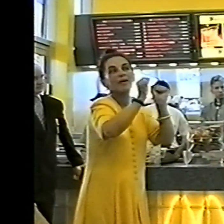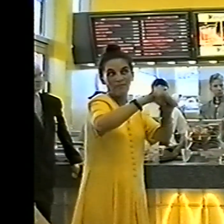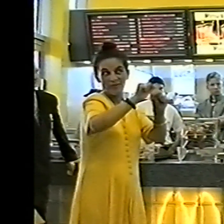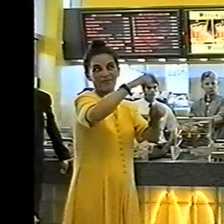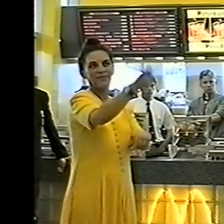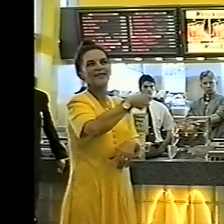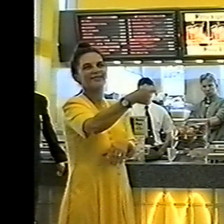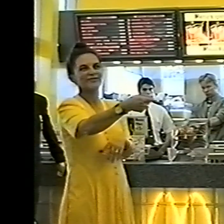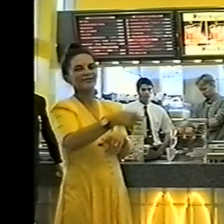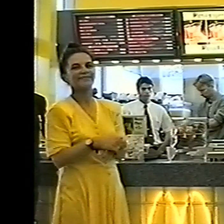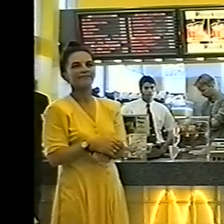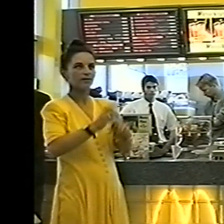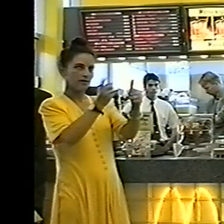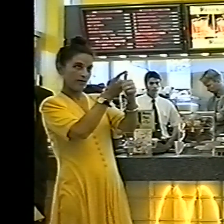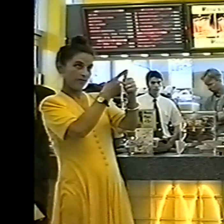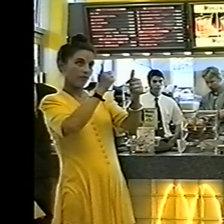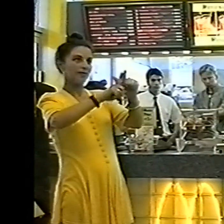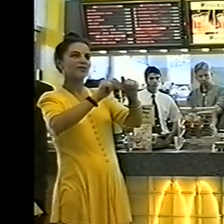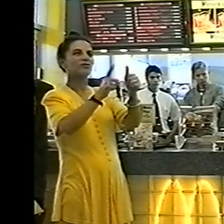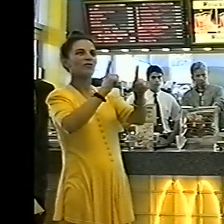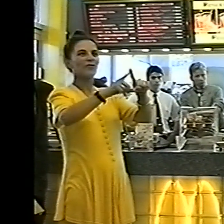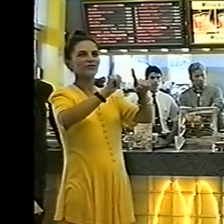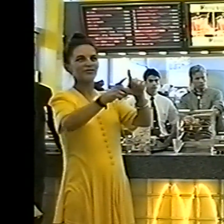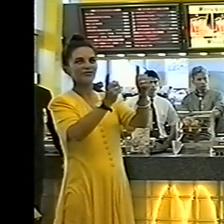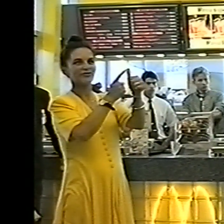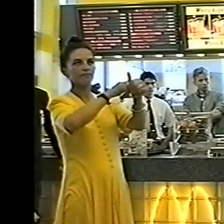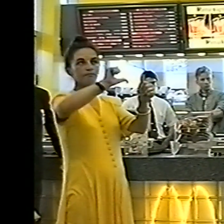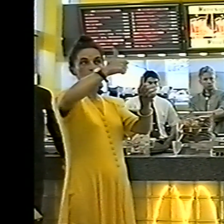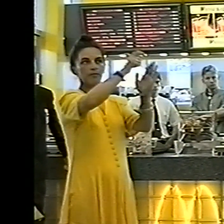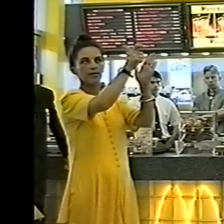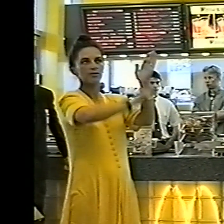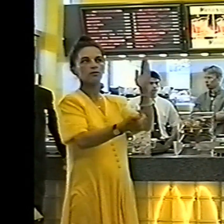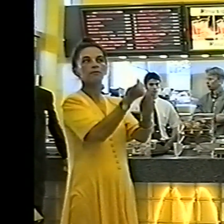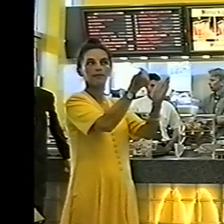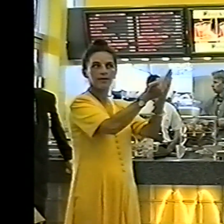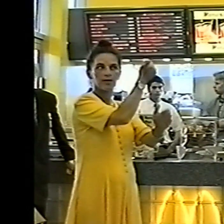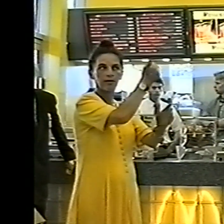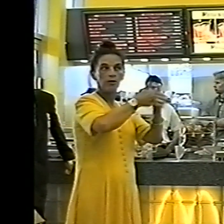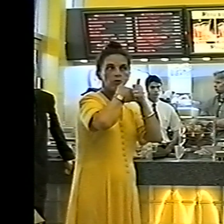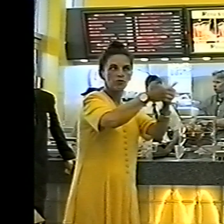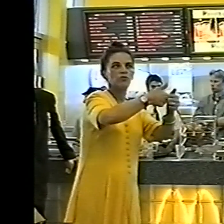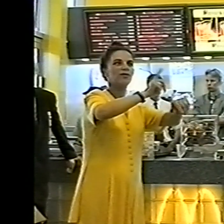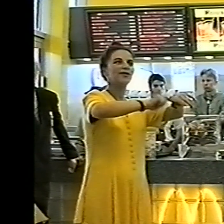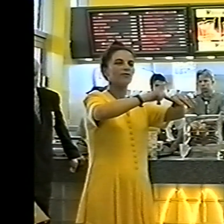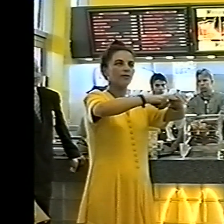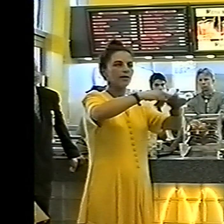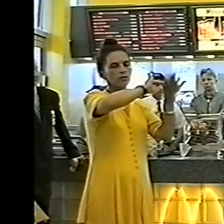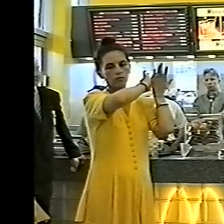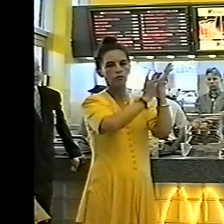l'envie. Voilà pour le premier événement, donc un nouveau restaurant du matin, qui sera aligné sur les mêmes horaires de tout le